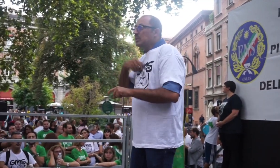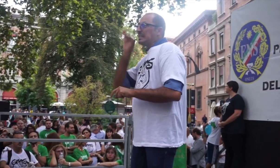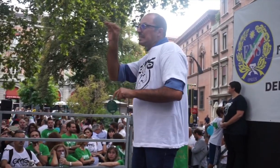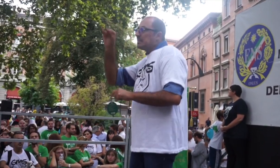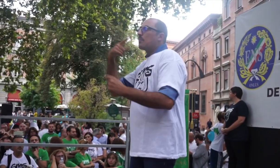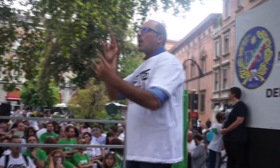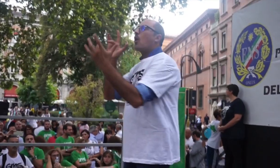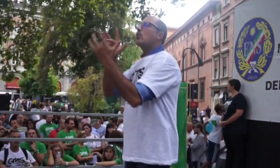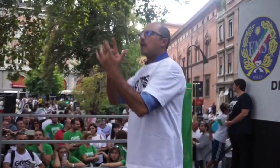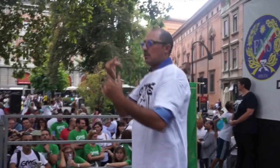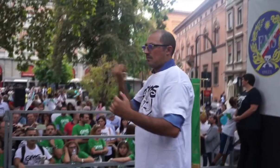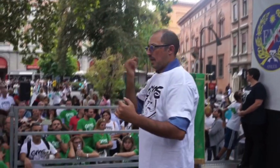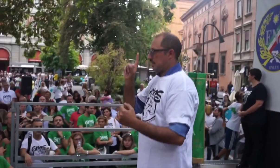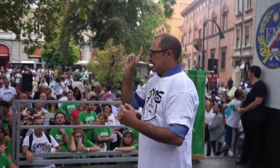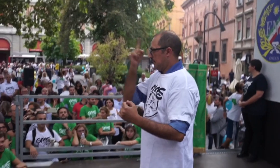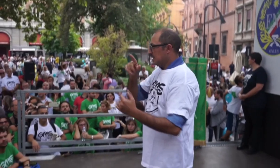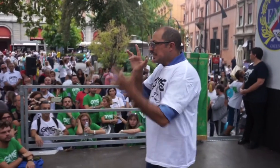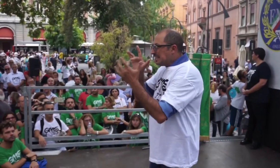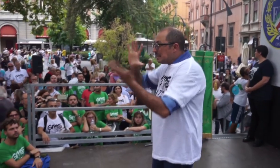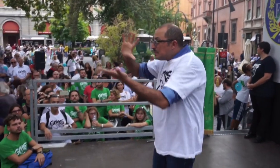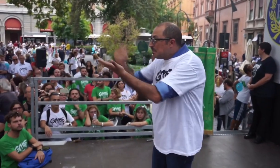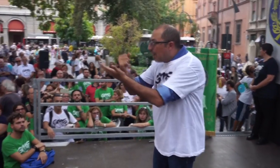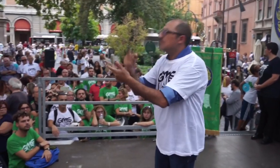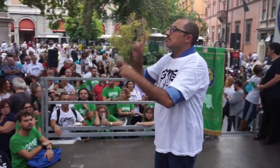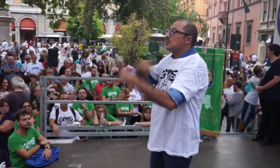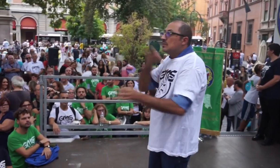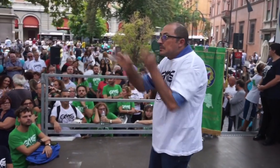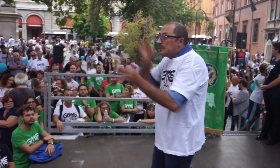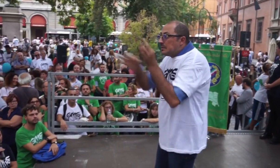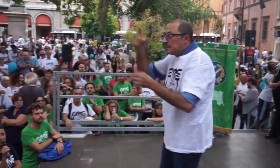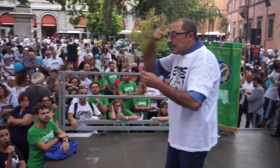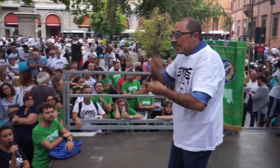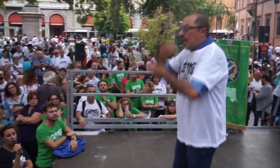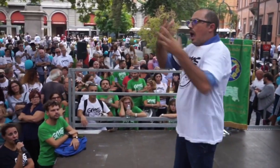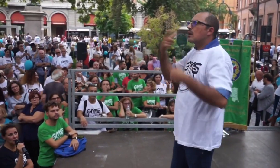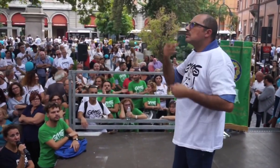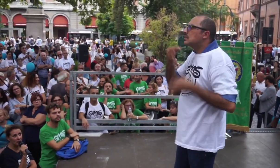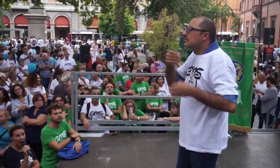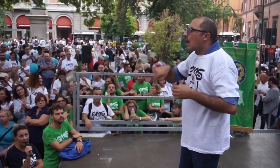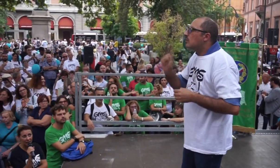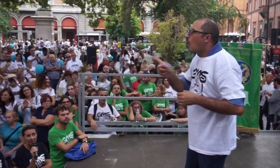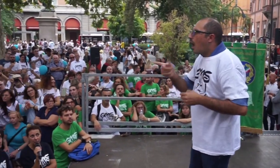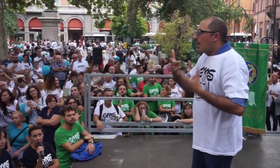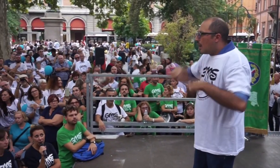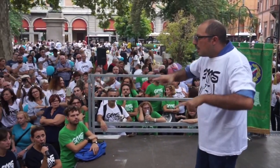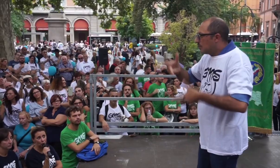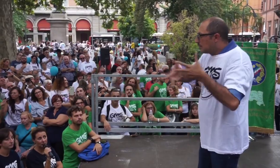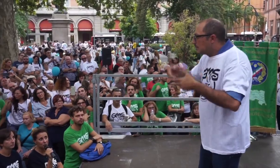governo mi sono sempre preparato, non pensate che sono facili i contatti, che è facile spiegare, andare a portare